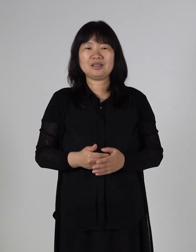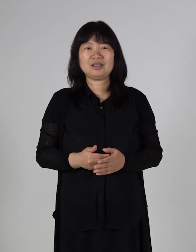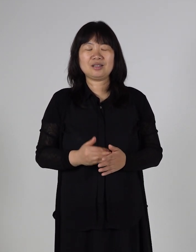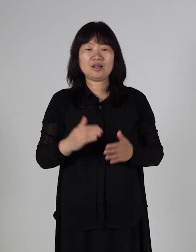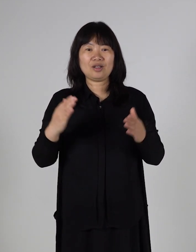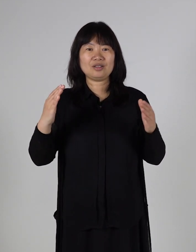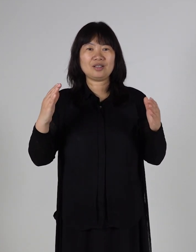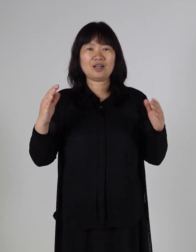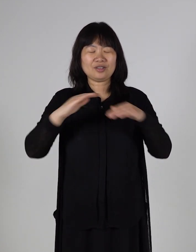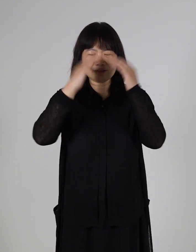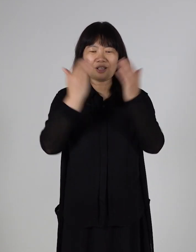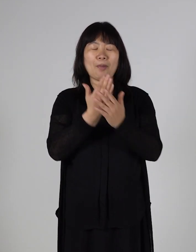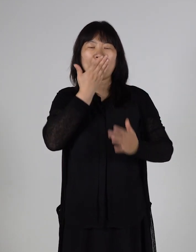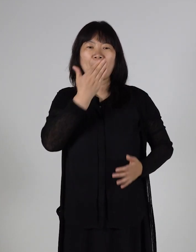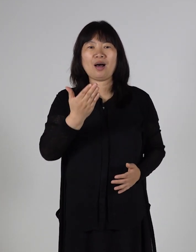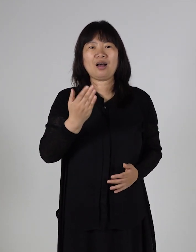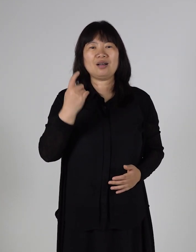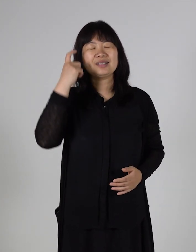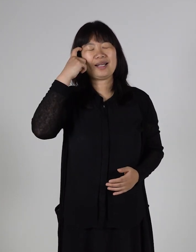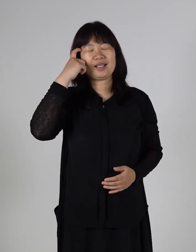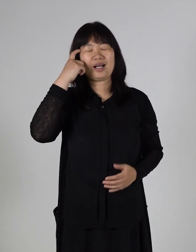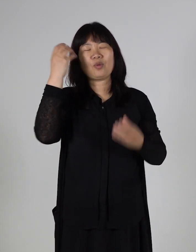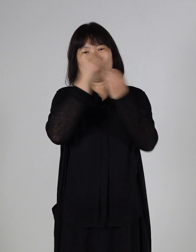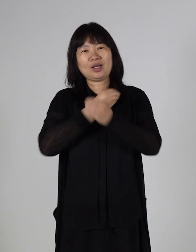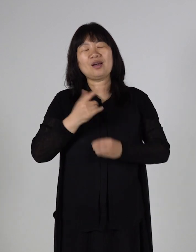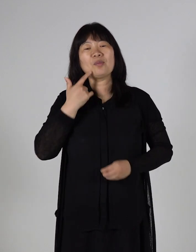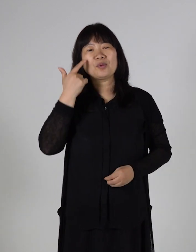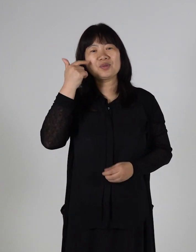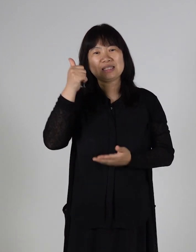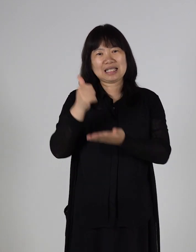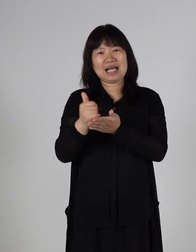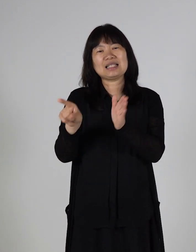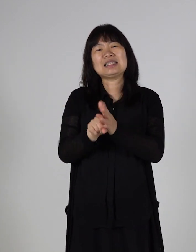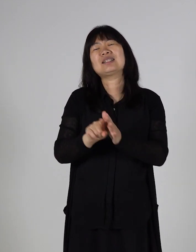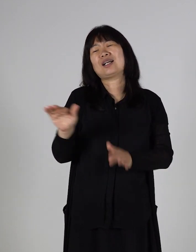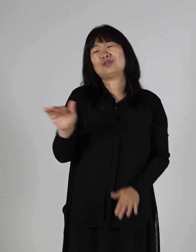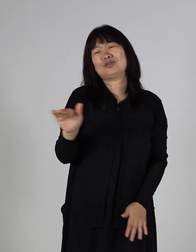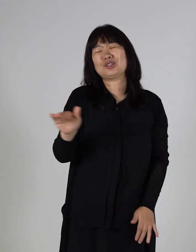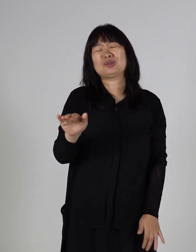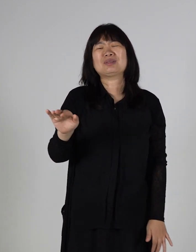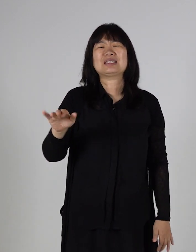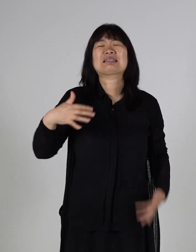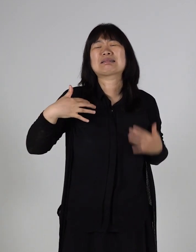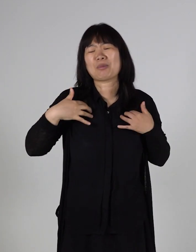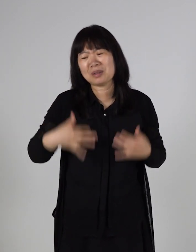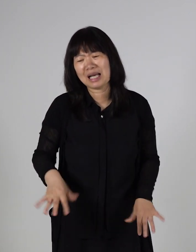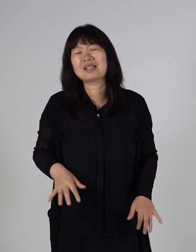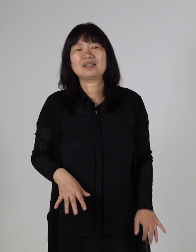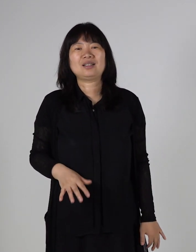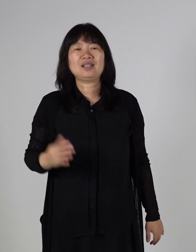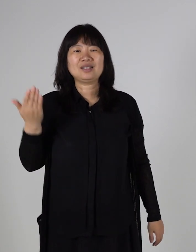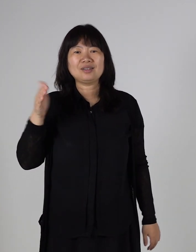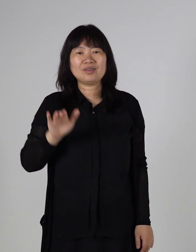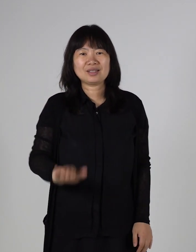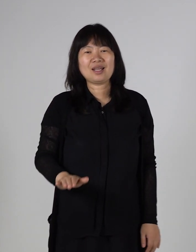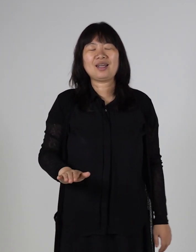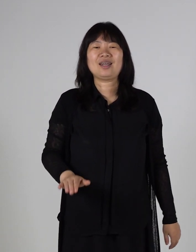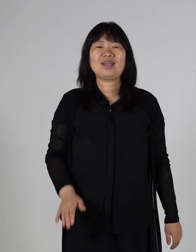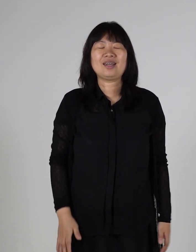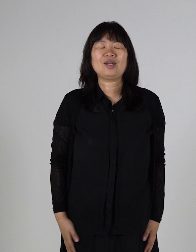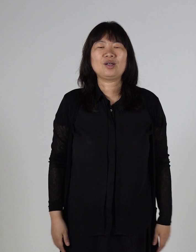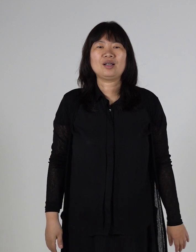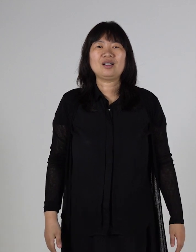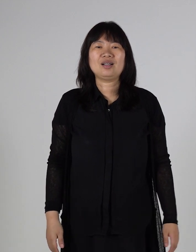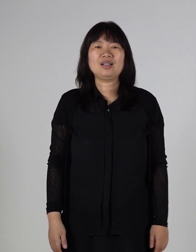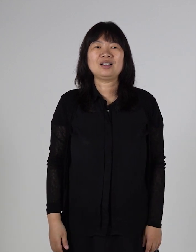다 되는 줄 알았어요. 이게 목사의 신앙의 수준이에요. 그런데 그 넋두리